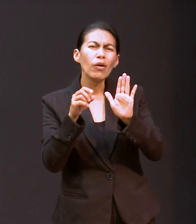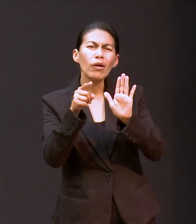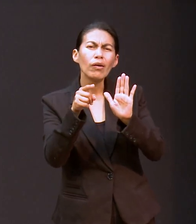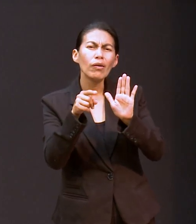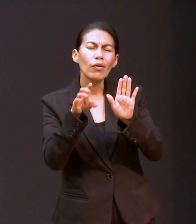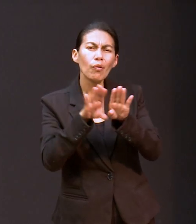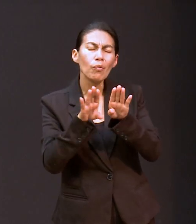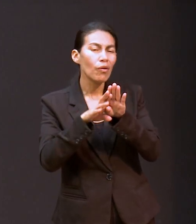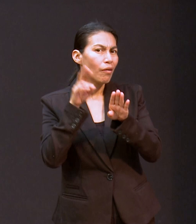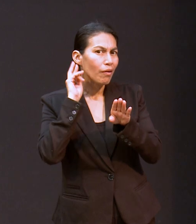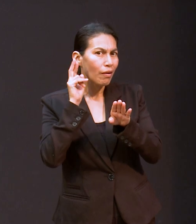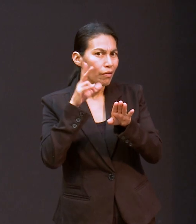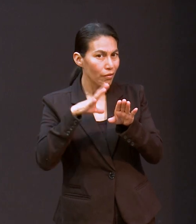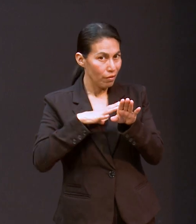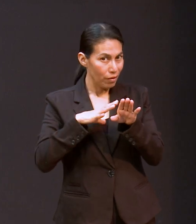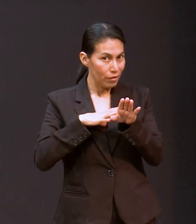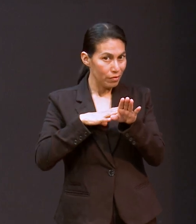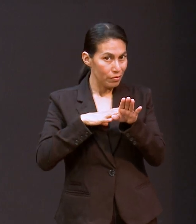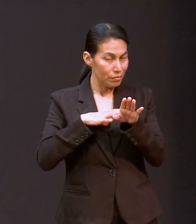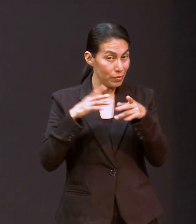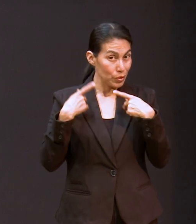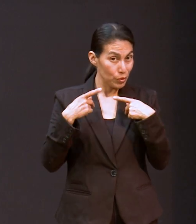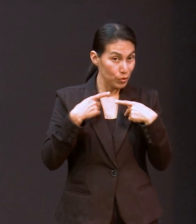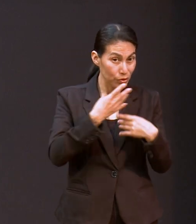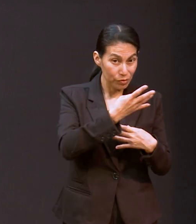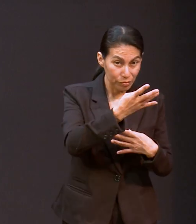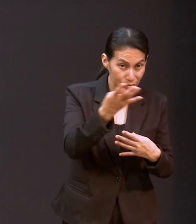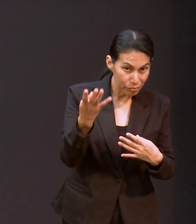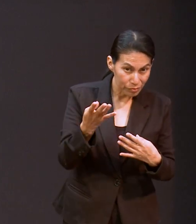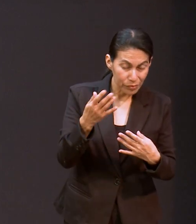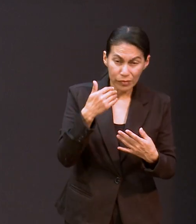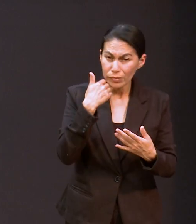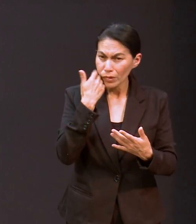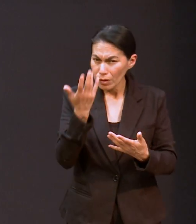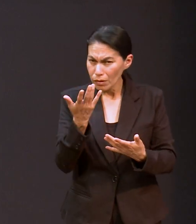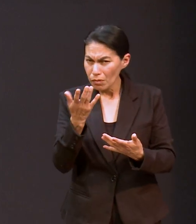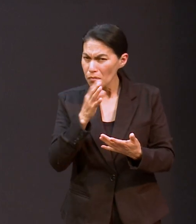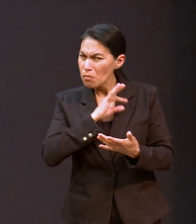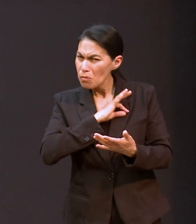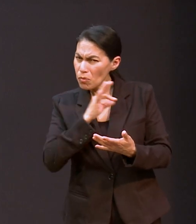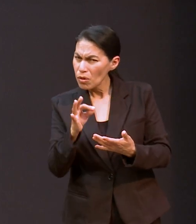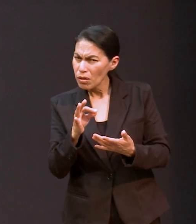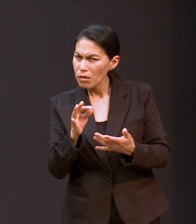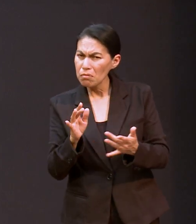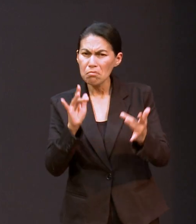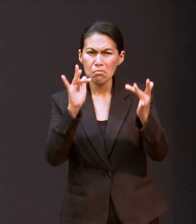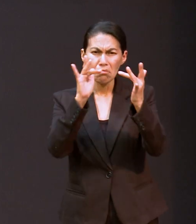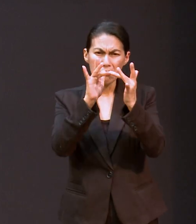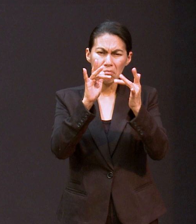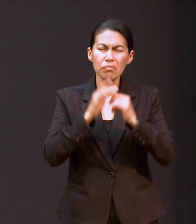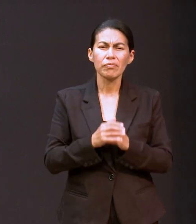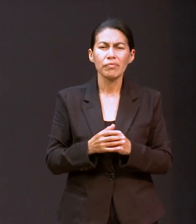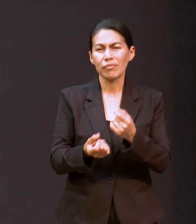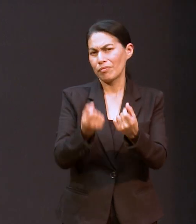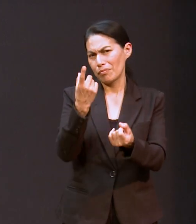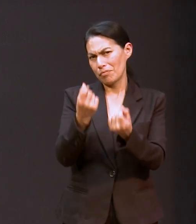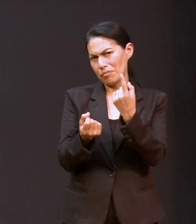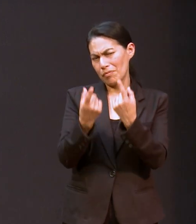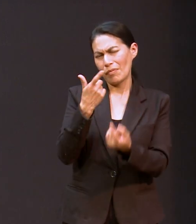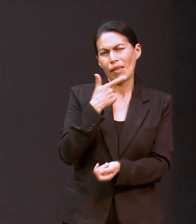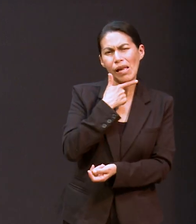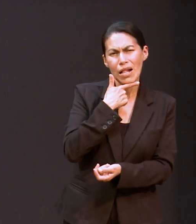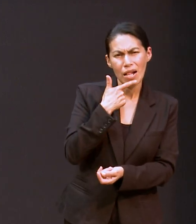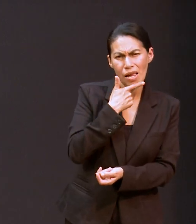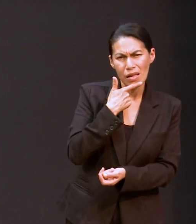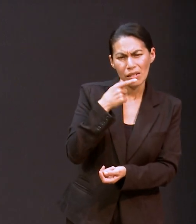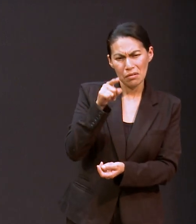Ojalá que se pudiera en algún momento ver para que los las personas que quieran puedan de alguna manera y hablan